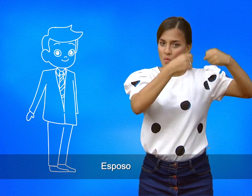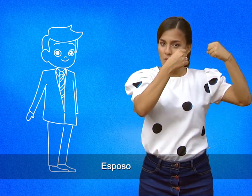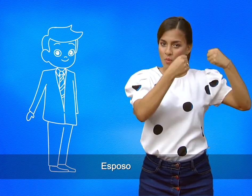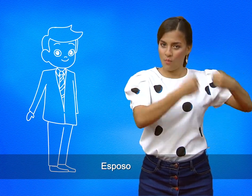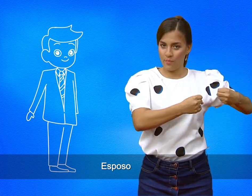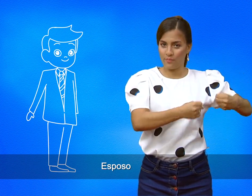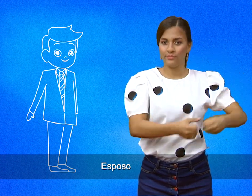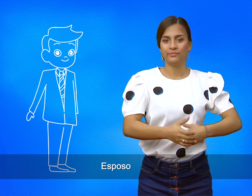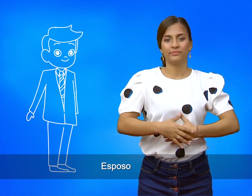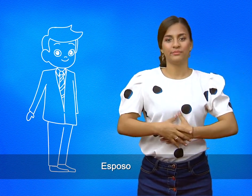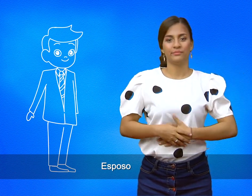Esposo.